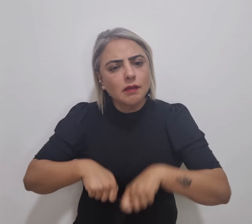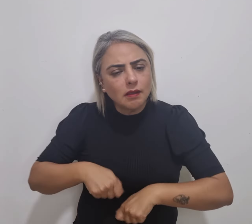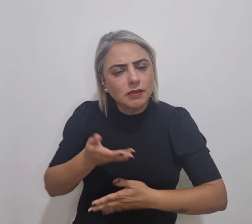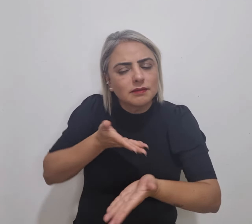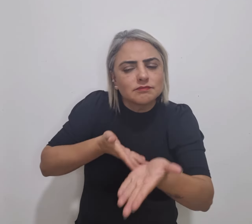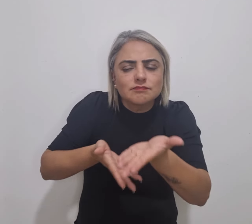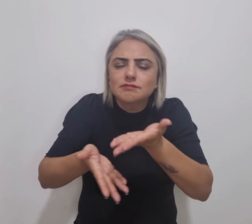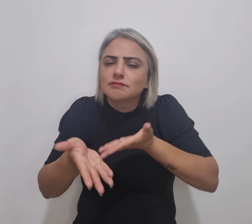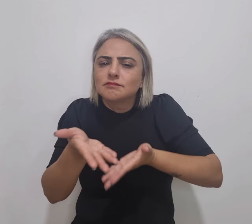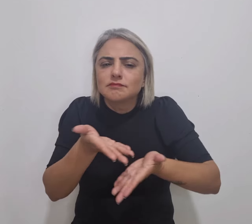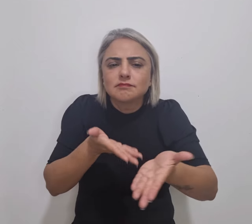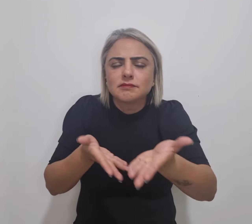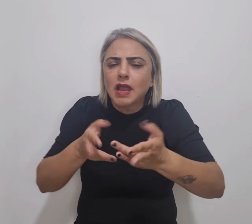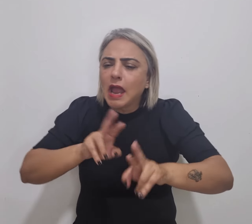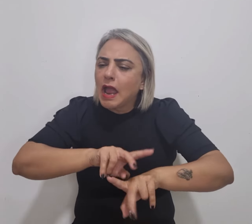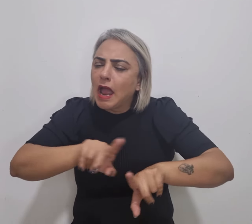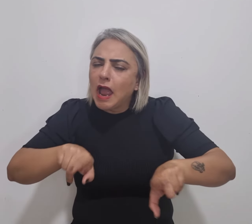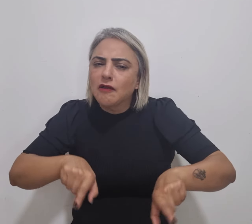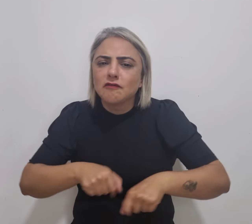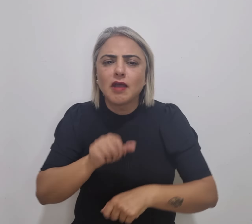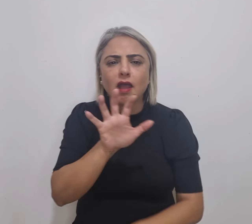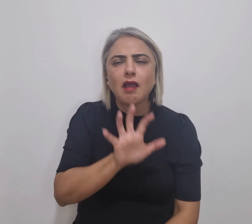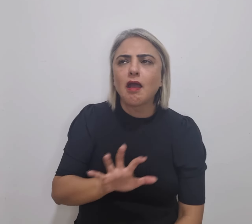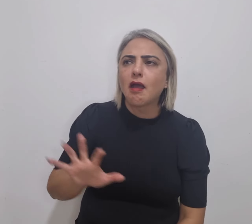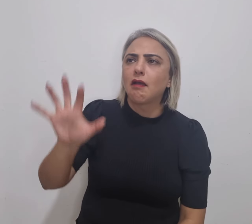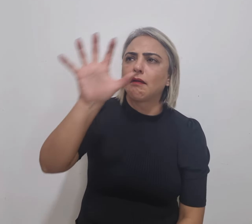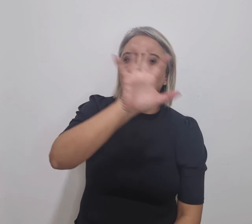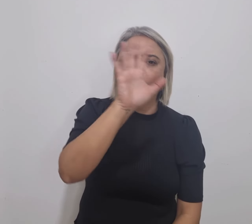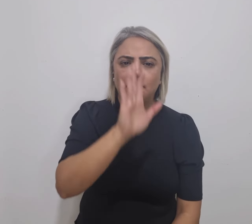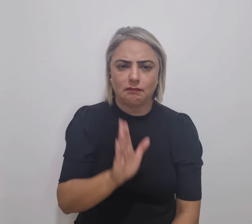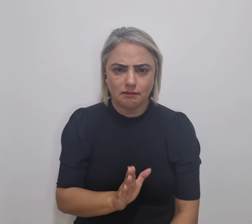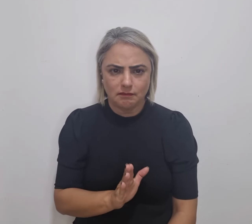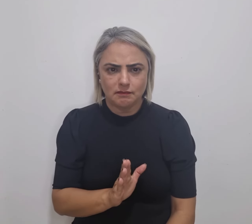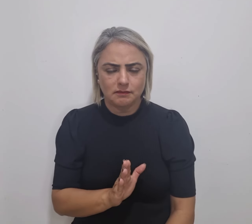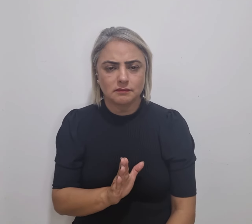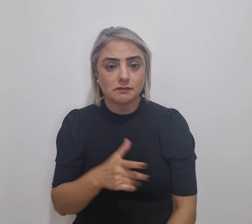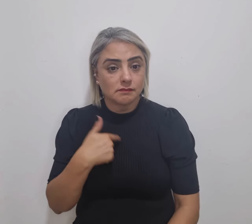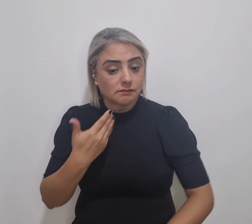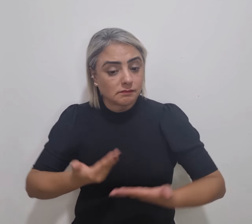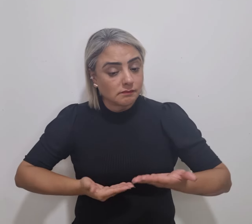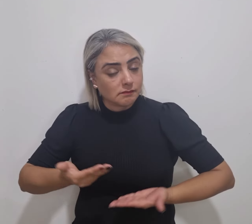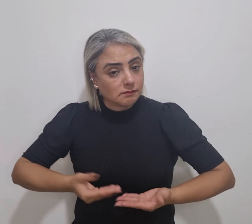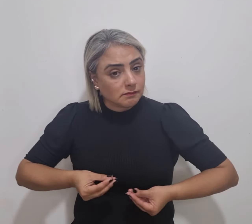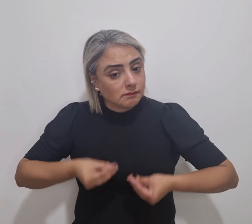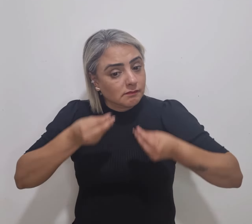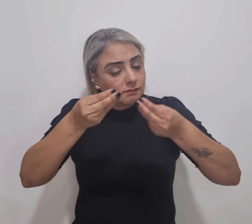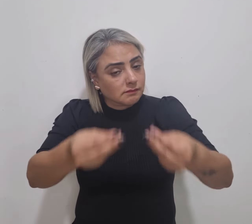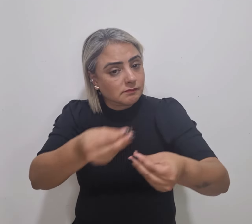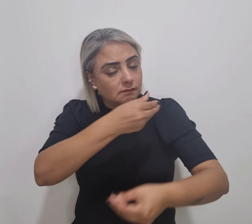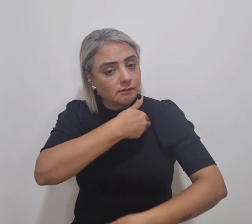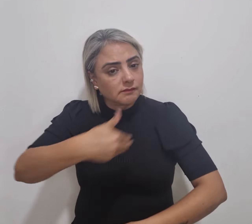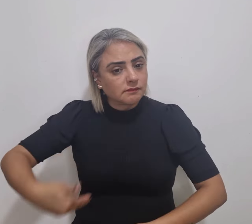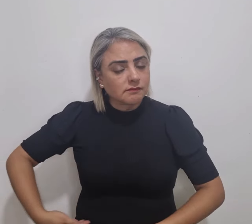articular as várias regiões do país. A prestação dos serviços públicos de energia